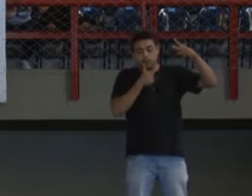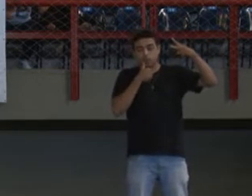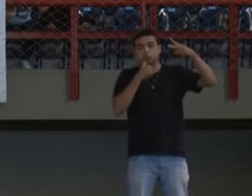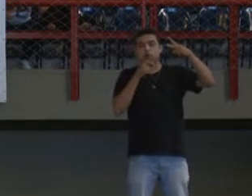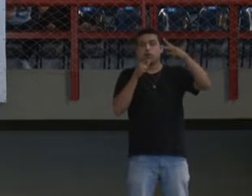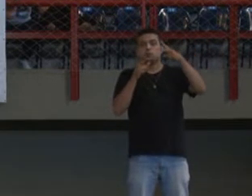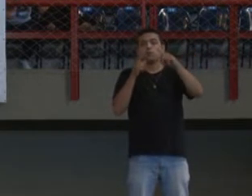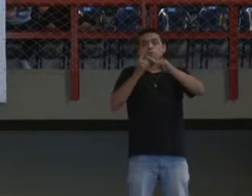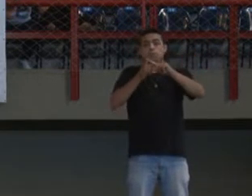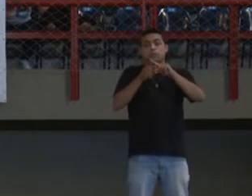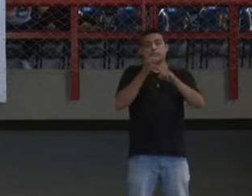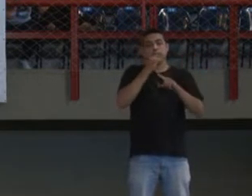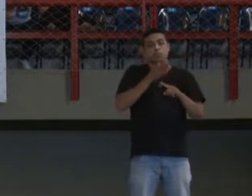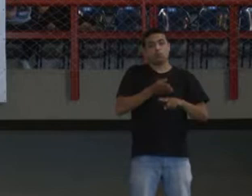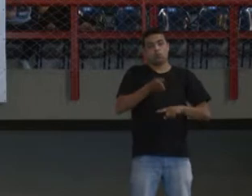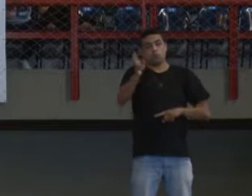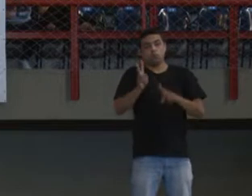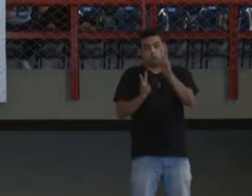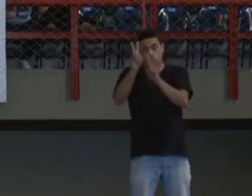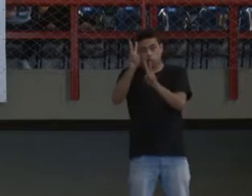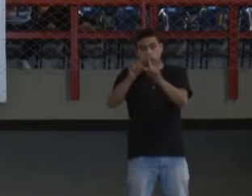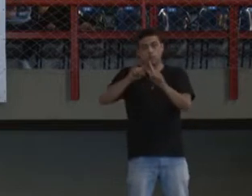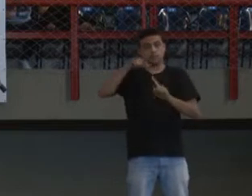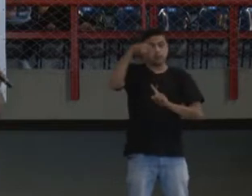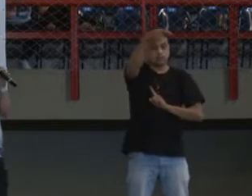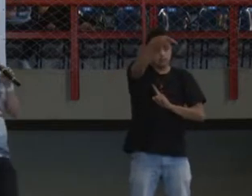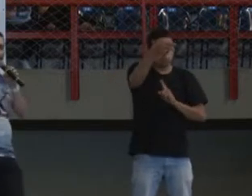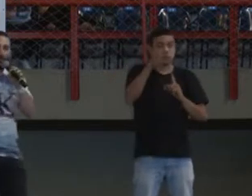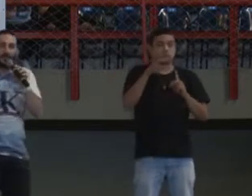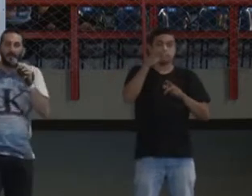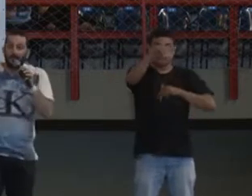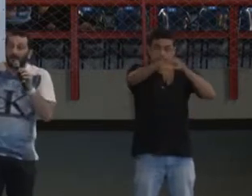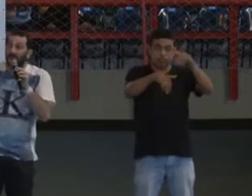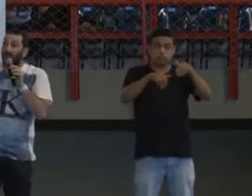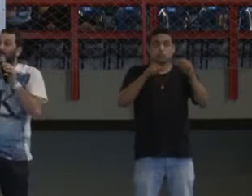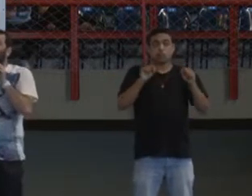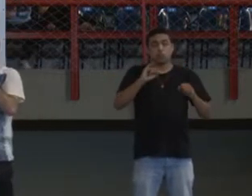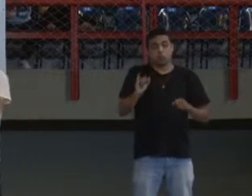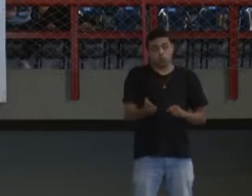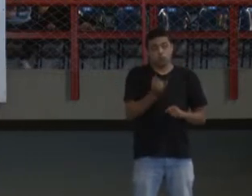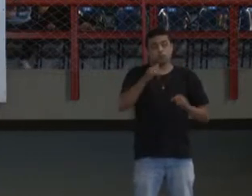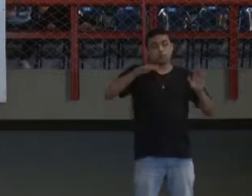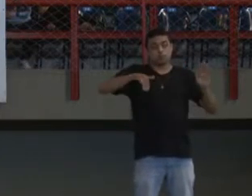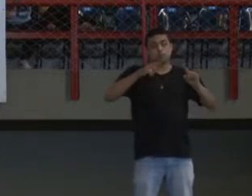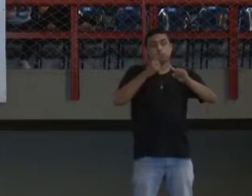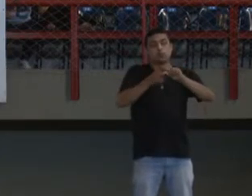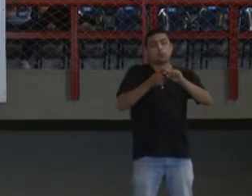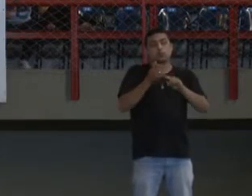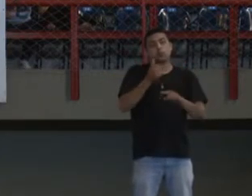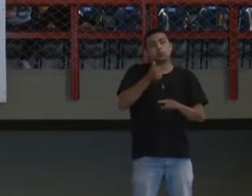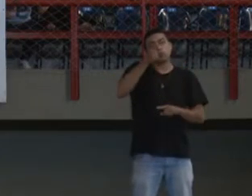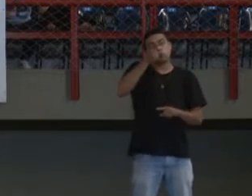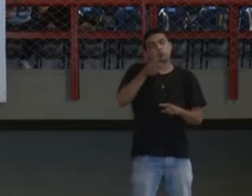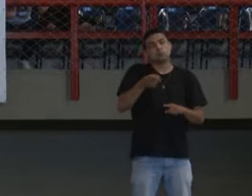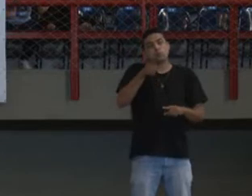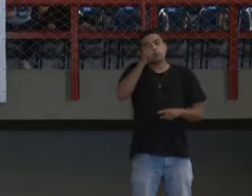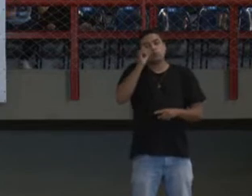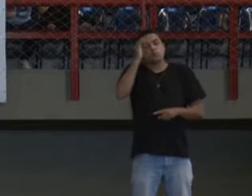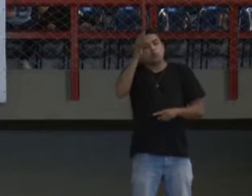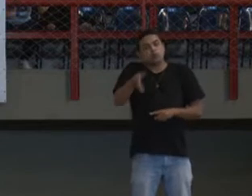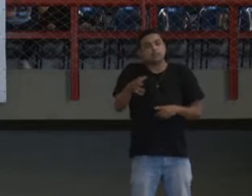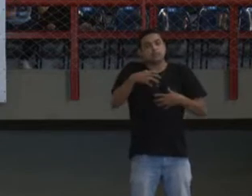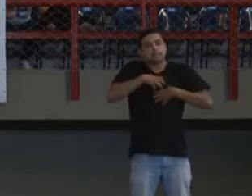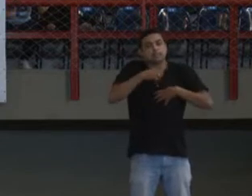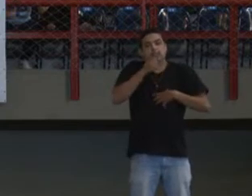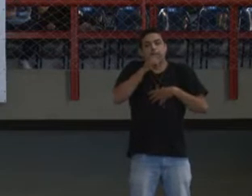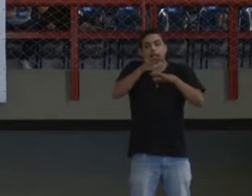para o Fortal hoje, tiver a oportunidade de dar um mergulho depois, certo? Se você mergulhar meia-noite, 1h da manhã, você vai ter a sensação